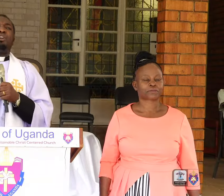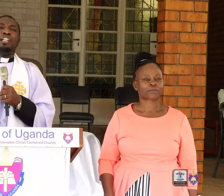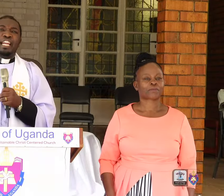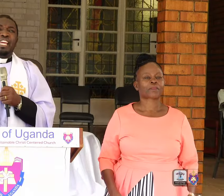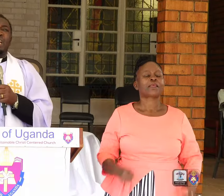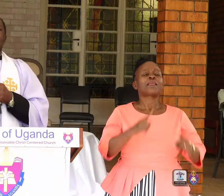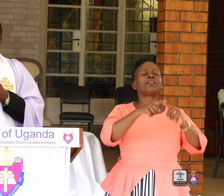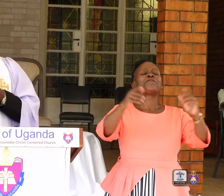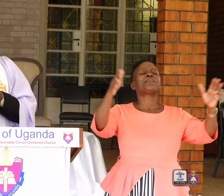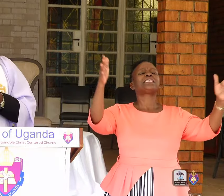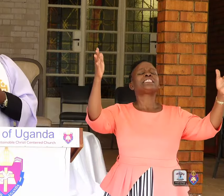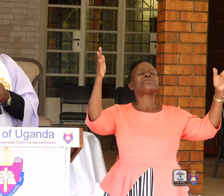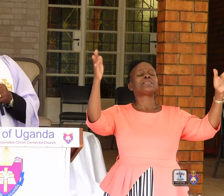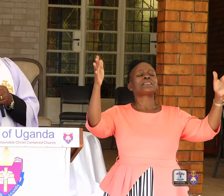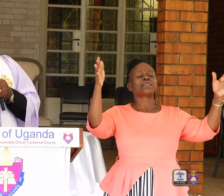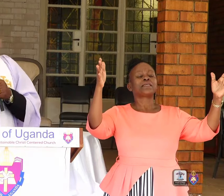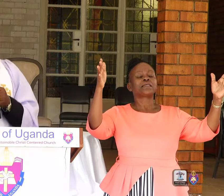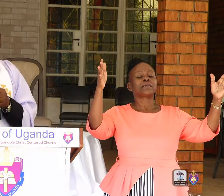enjawulo nene wakati